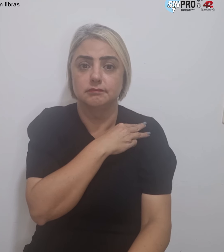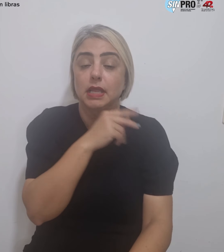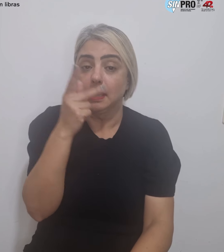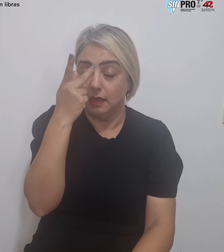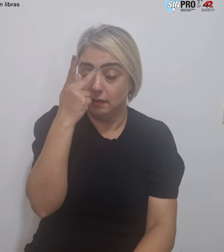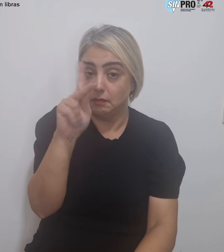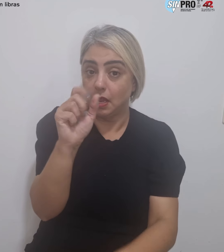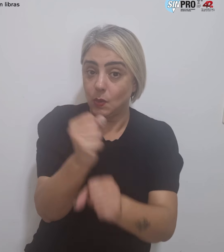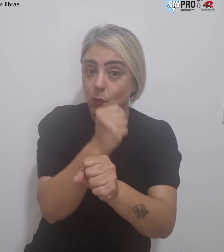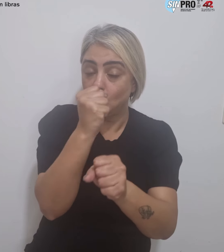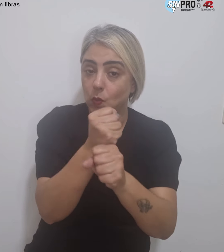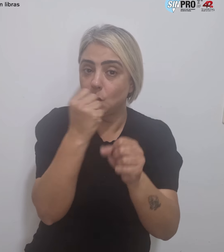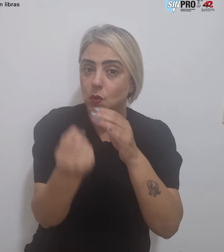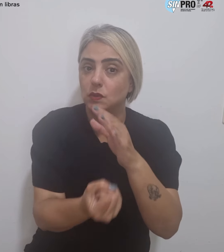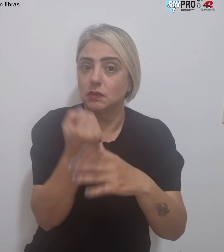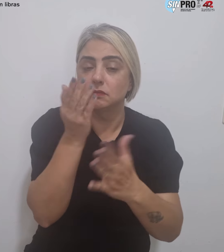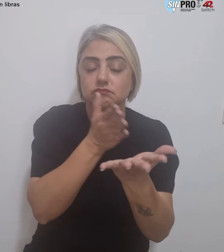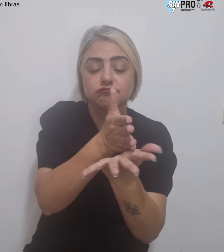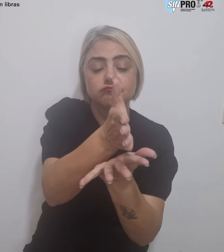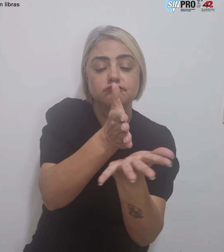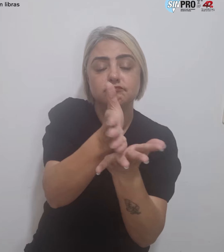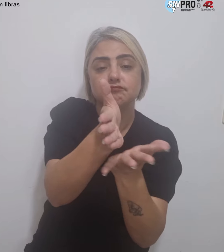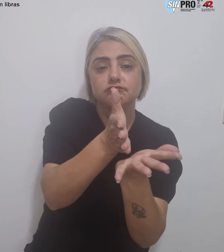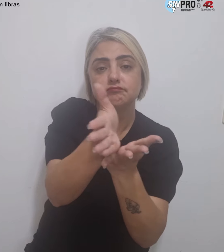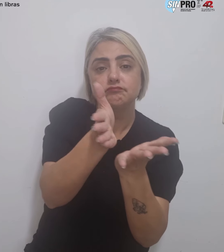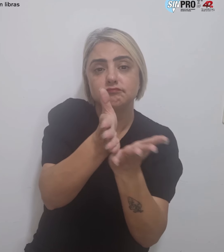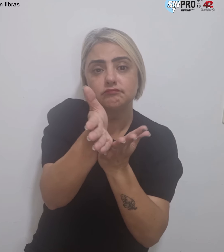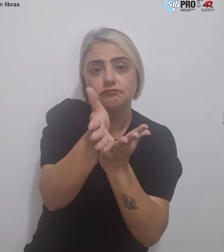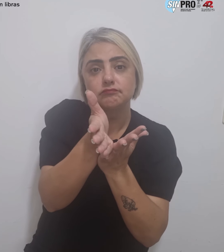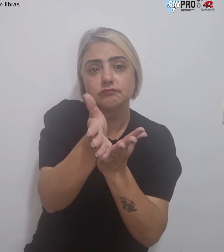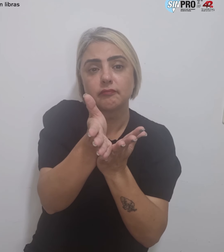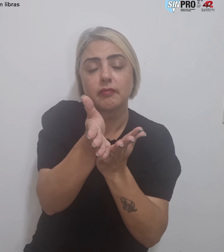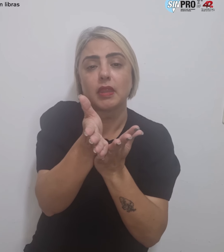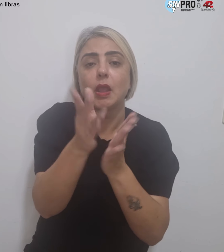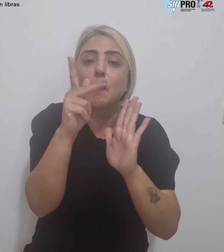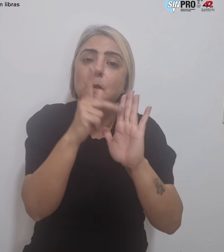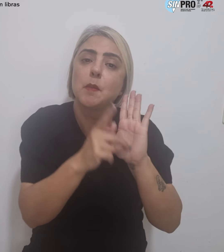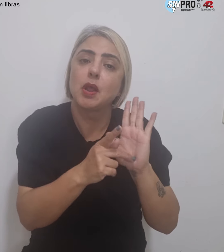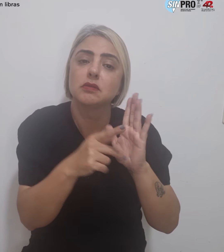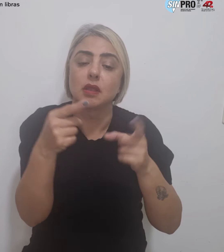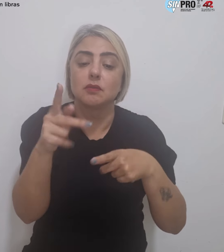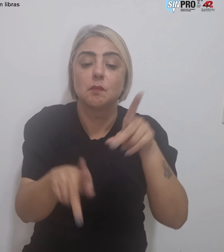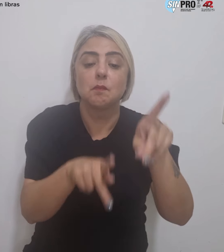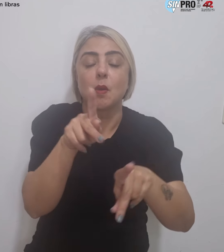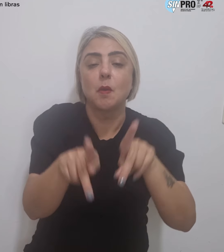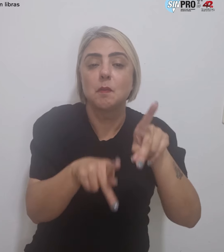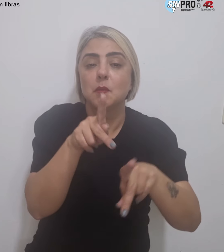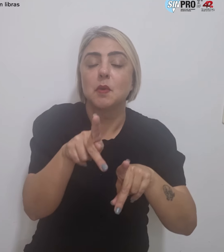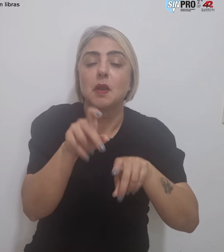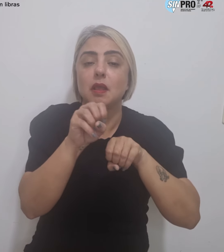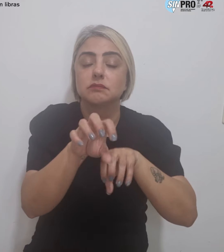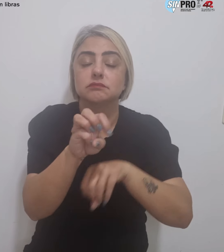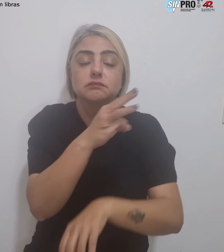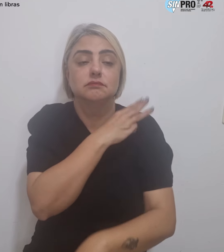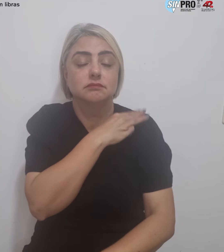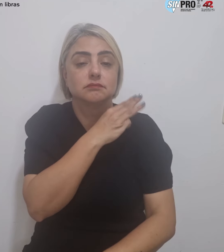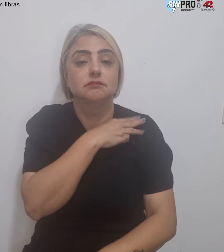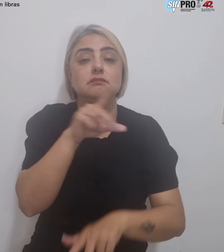construir as diretrizes indutoras de um projeto popular de ensino médio alternativo